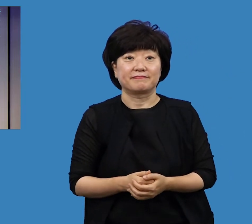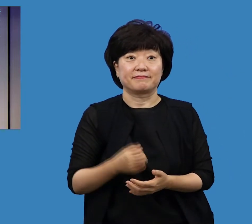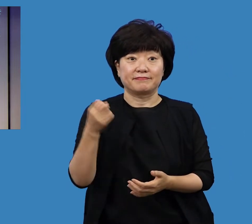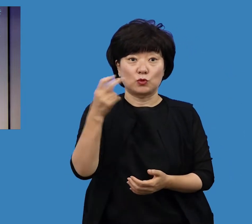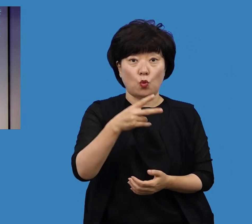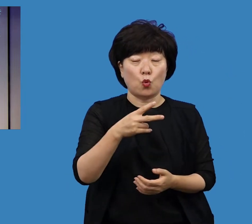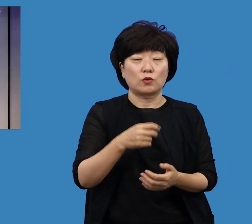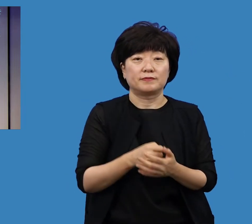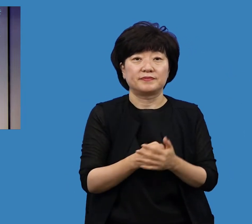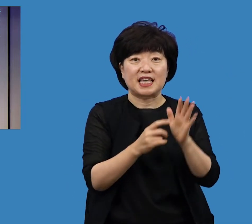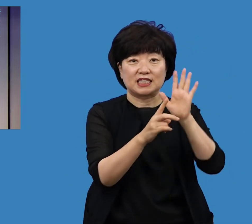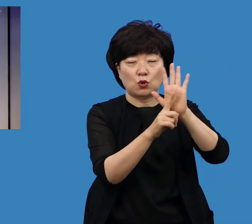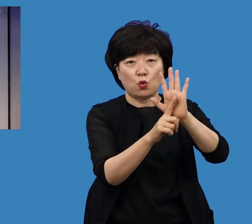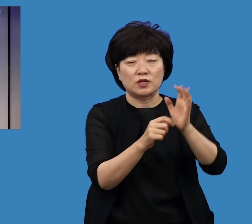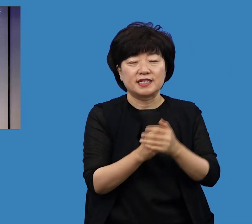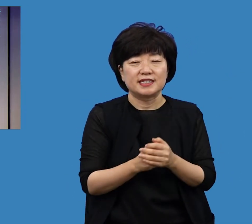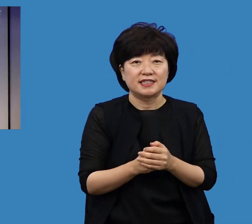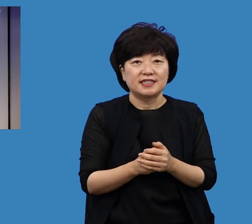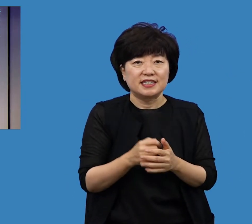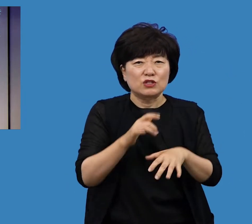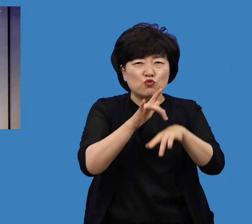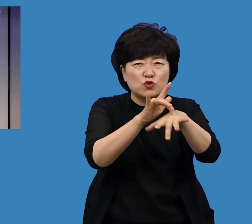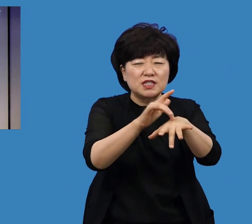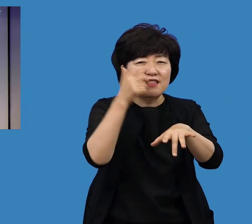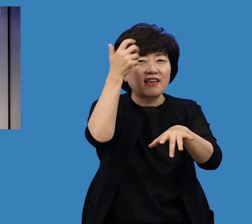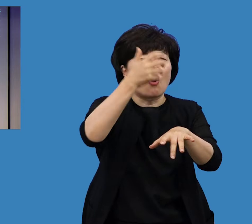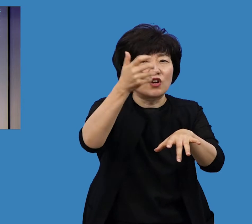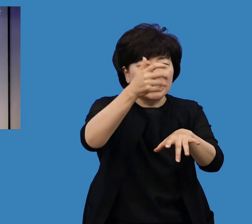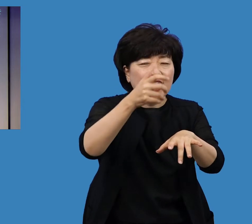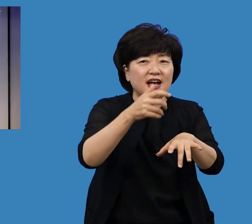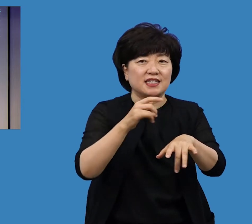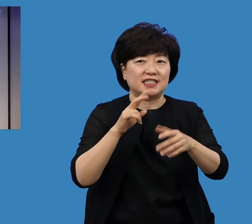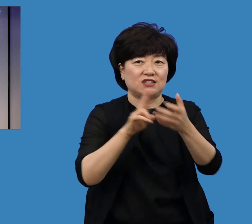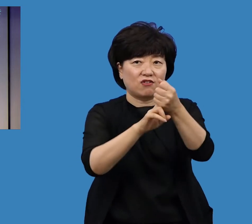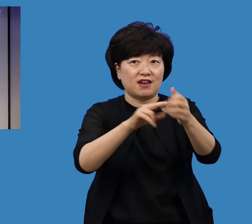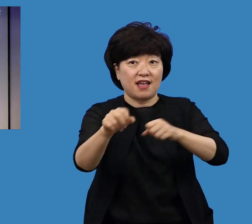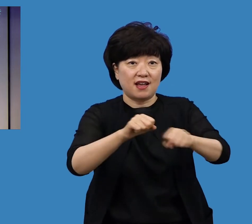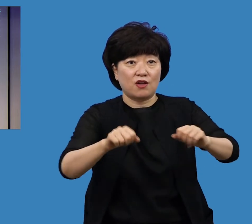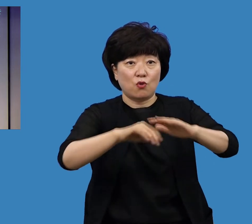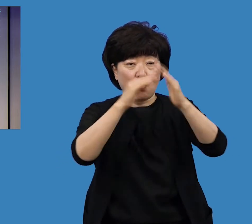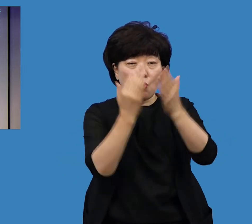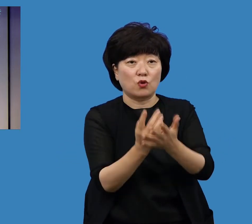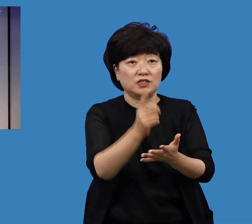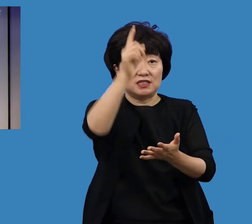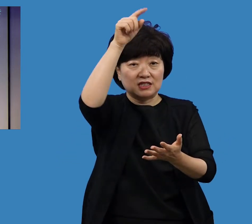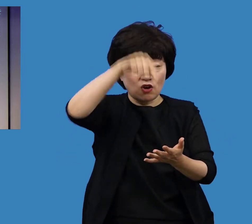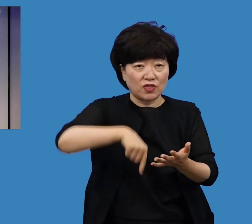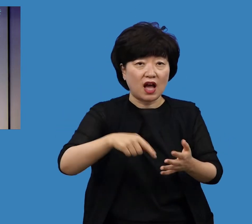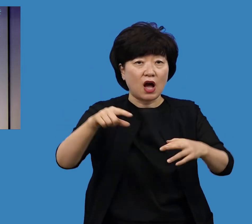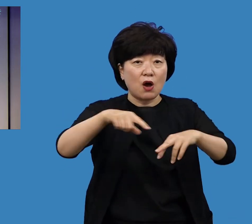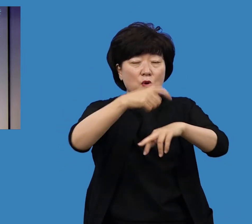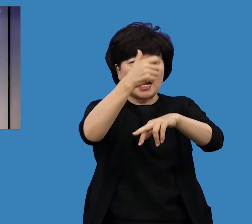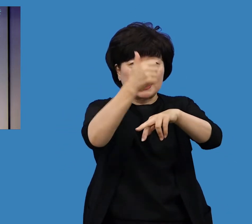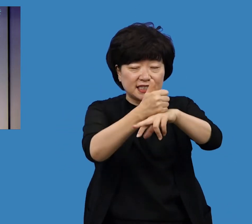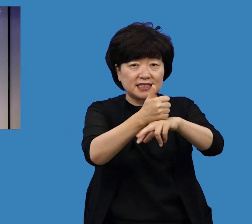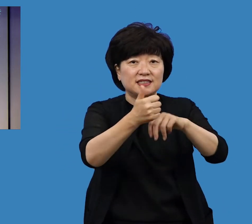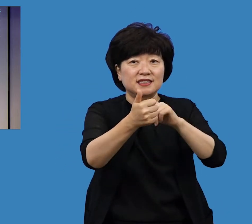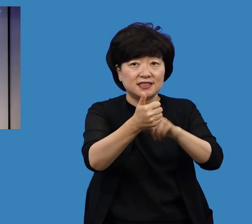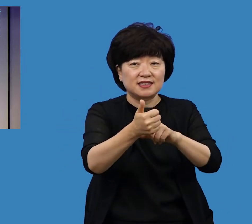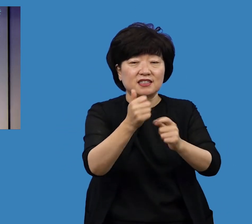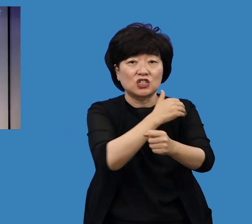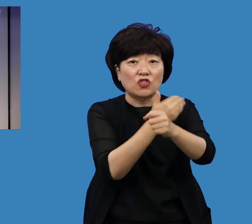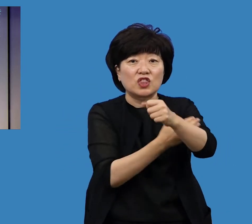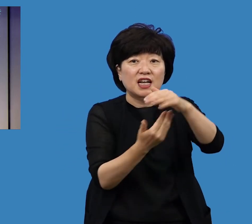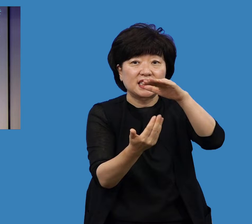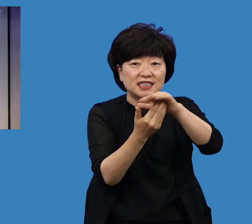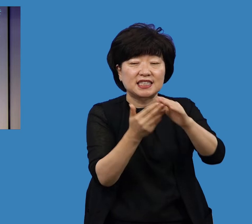그다음에 계시록 시작. 그들은 귀신의 영이라. 이적을 행하여 온 천하 아버지 곧 전능하신 이의